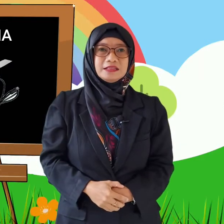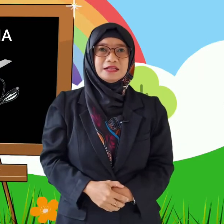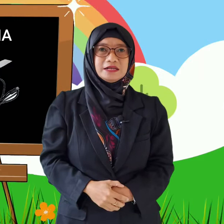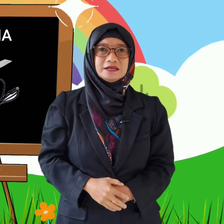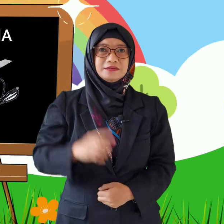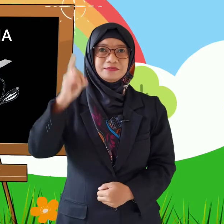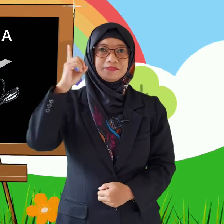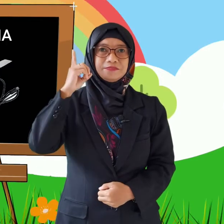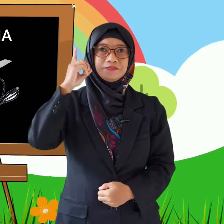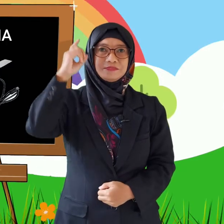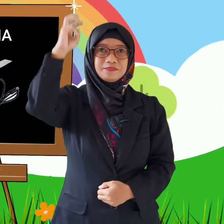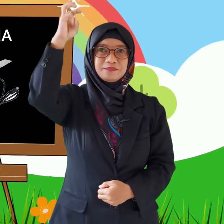Antena.